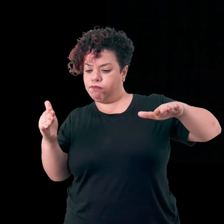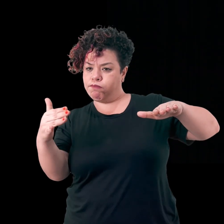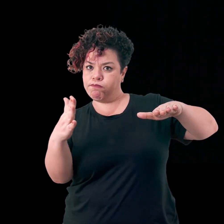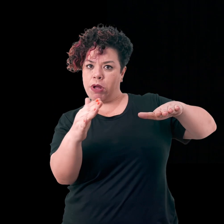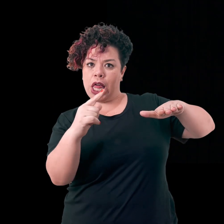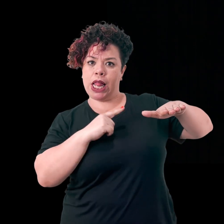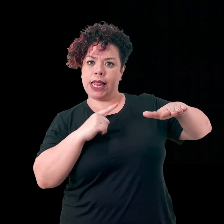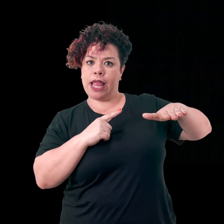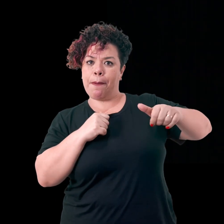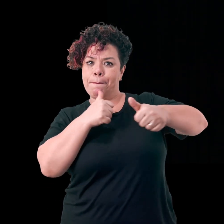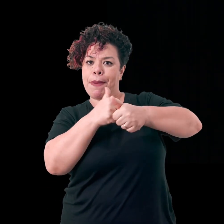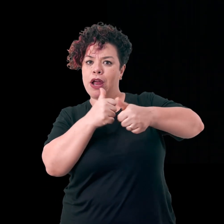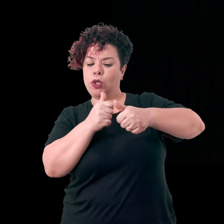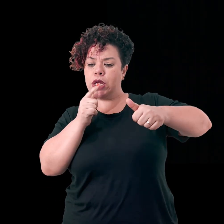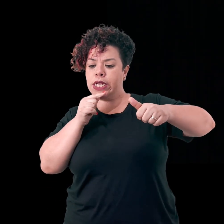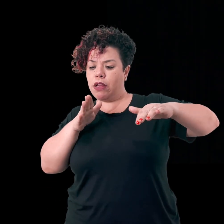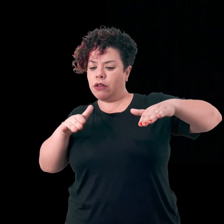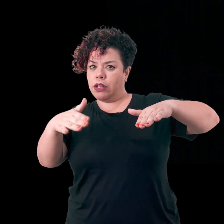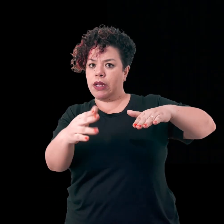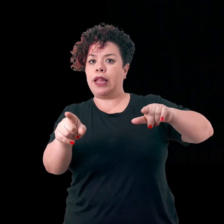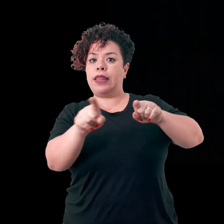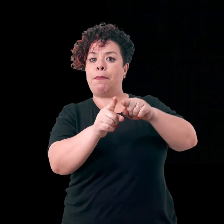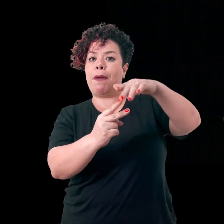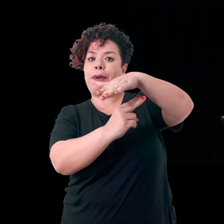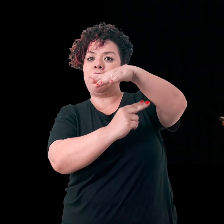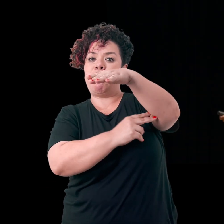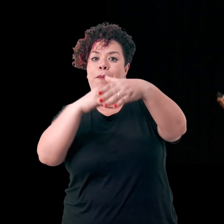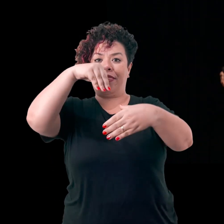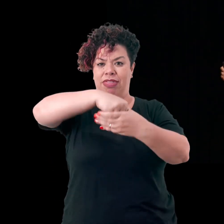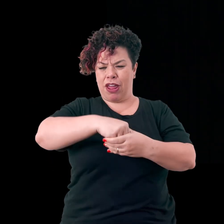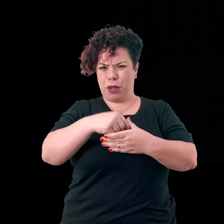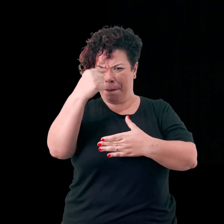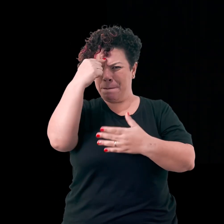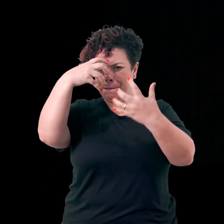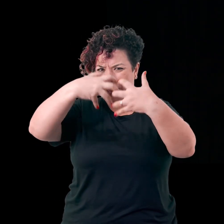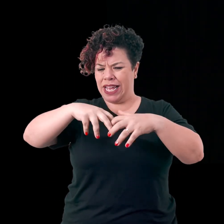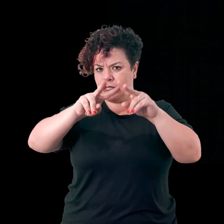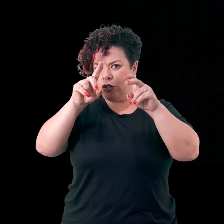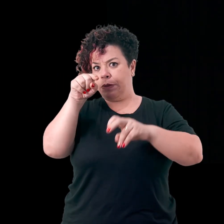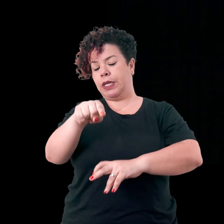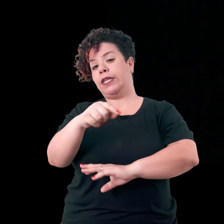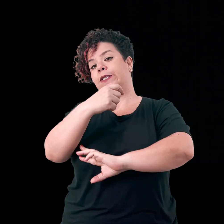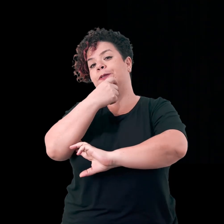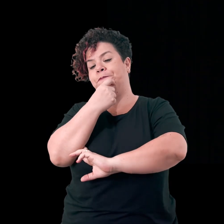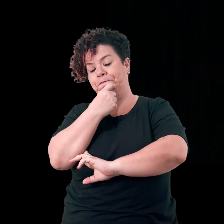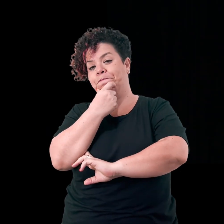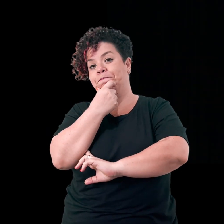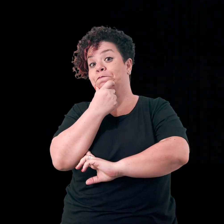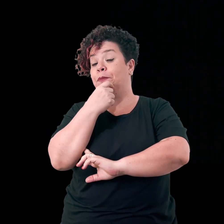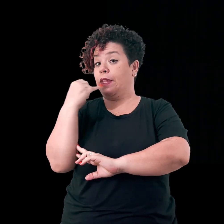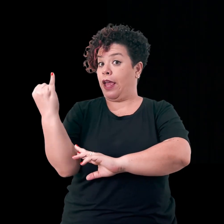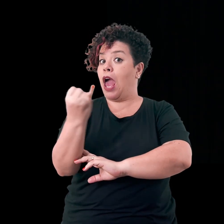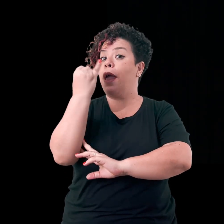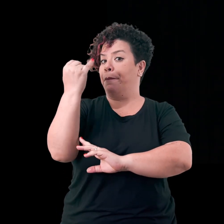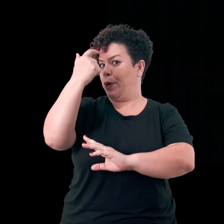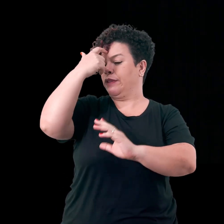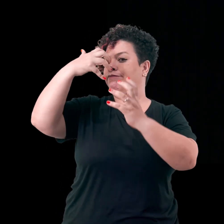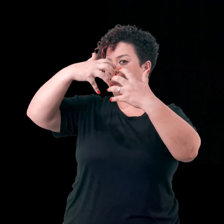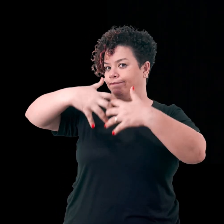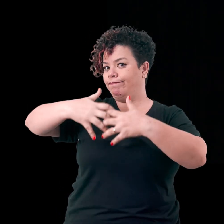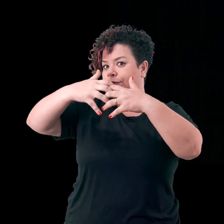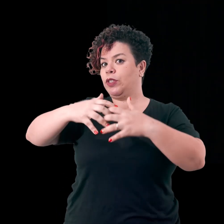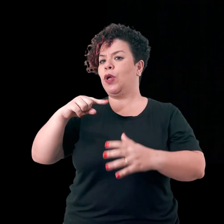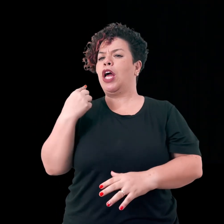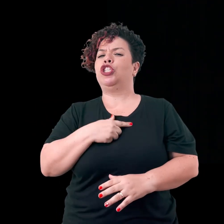nas áreas mais costeiras, incluindo a plataforma interna, né? Essa é uma reflexão que a gente precisa fazer. A gente